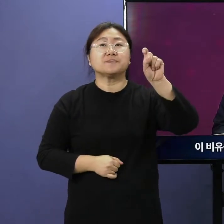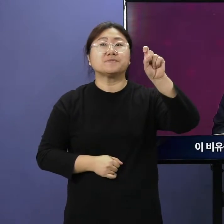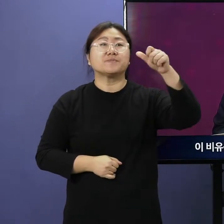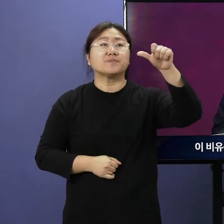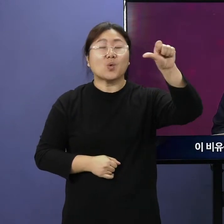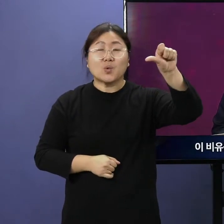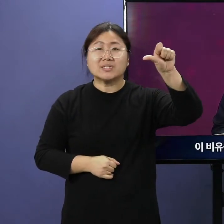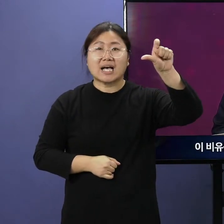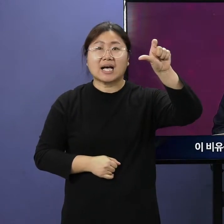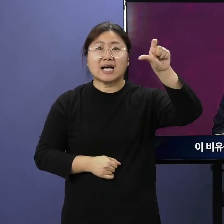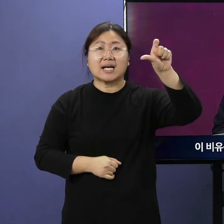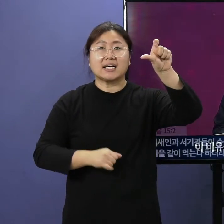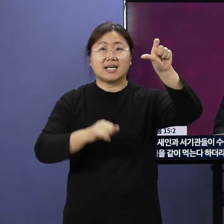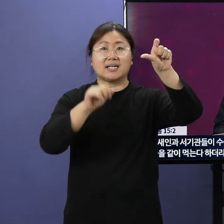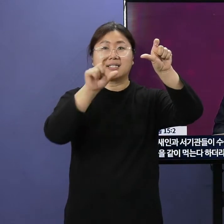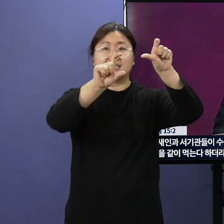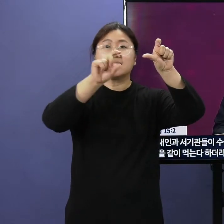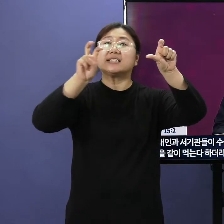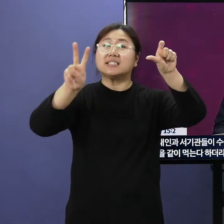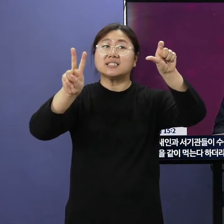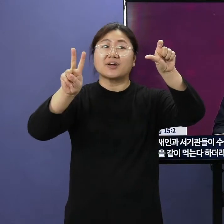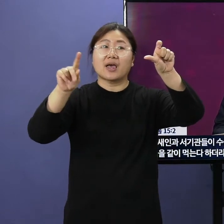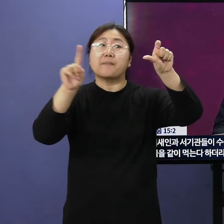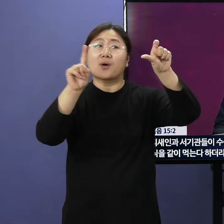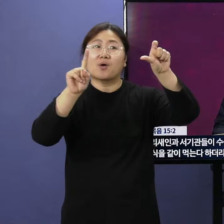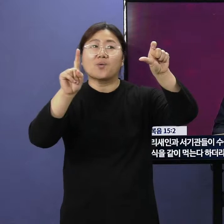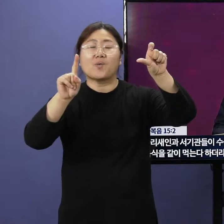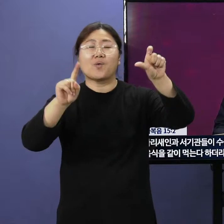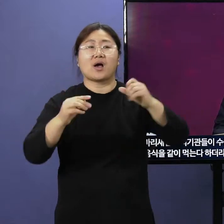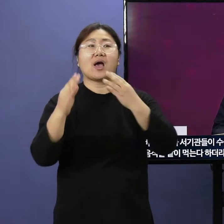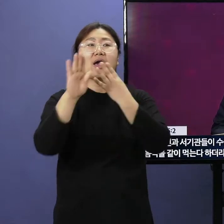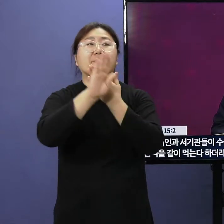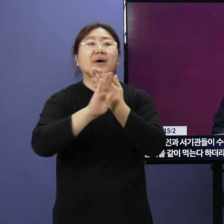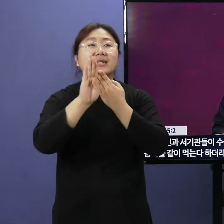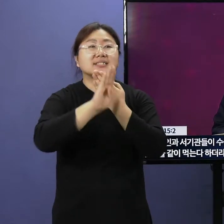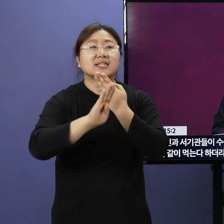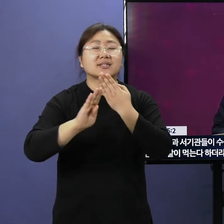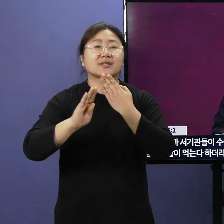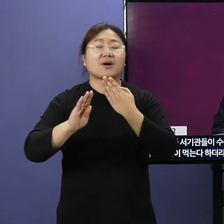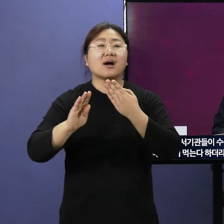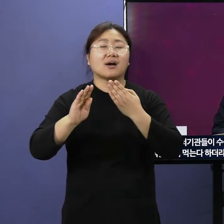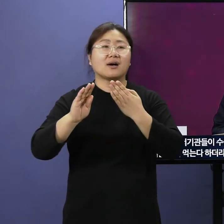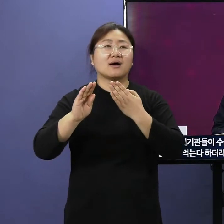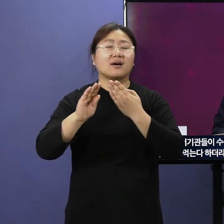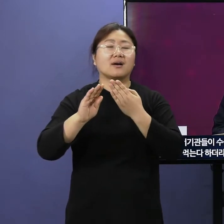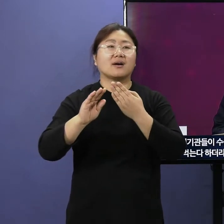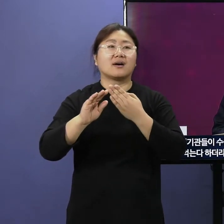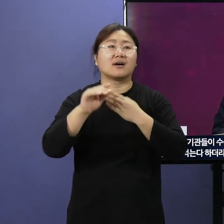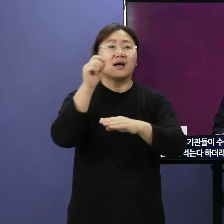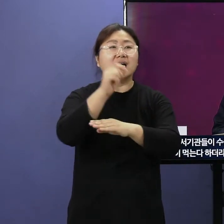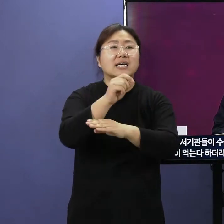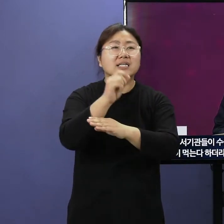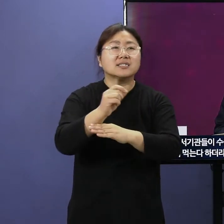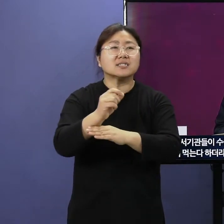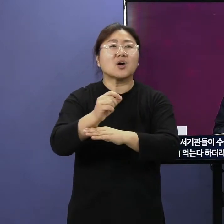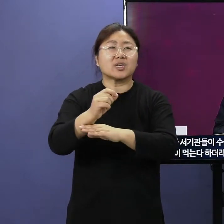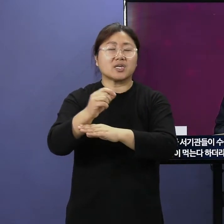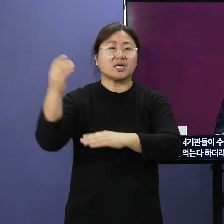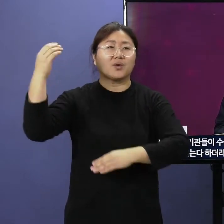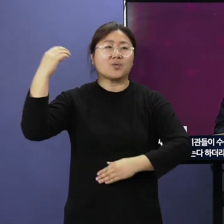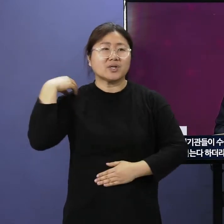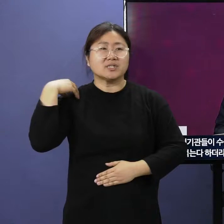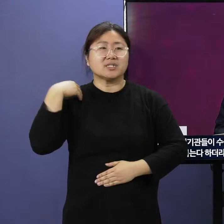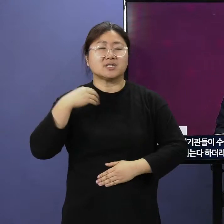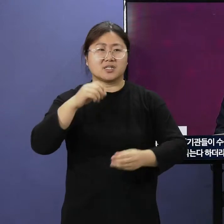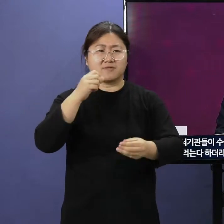말하고 있습니다. 바리새인과 서기관들이 수군거려 이르되 이 사람이 죄인을 영접하고 음식을